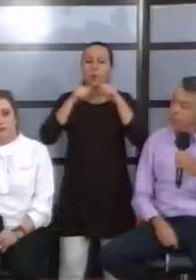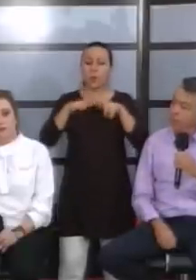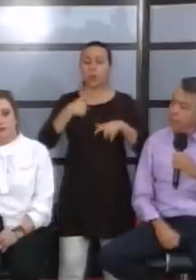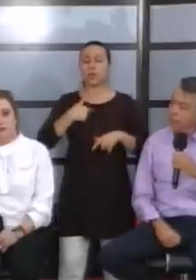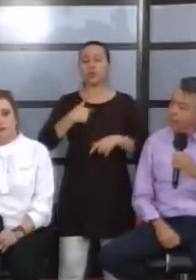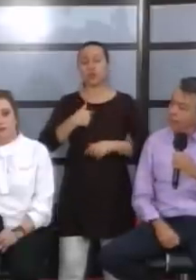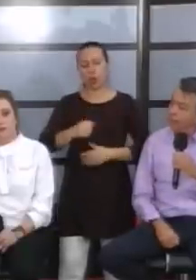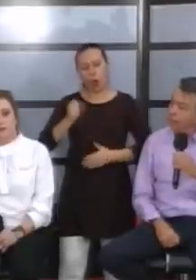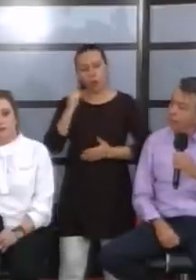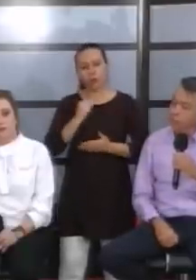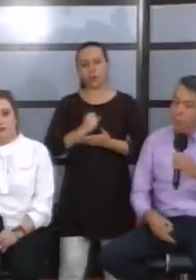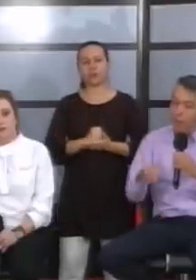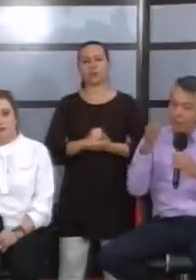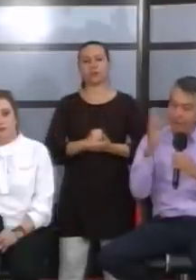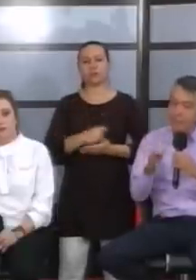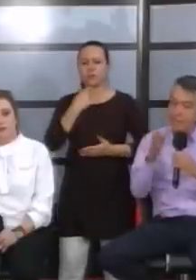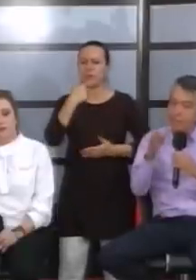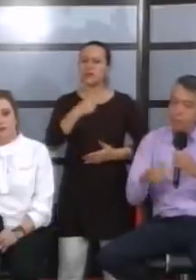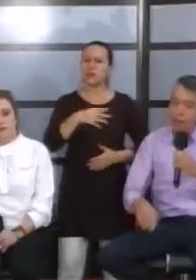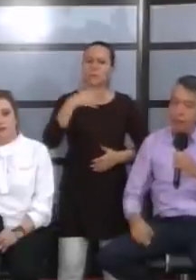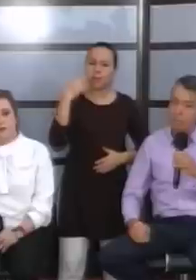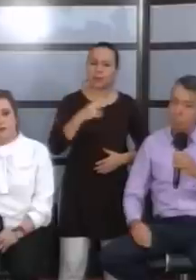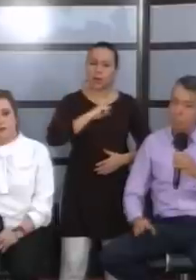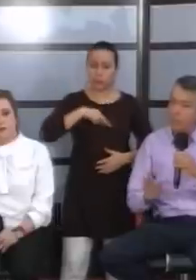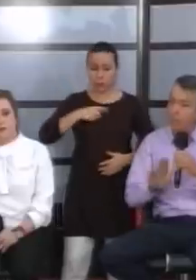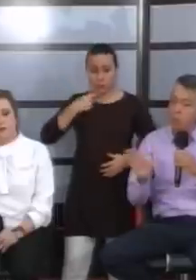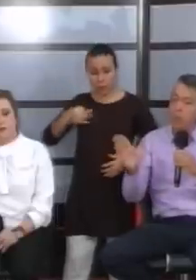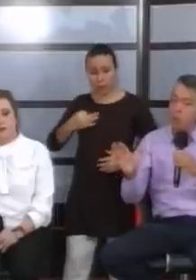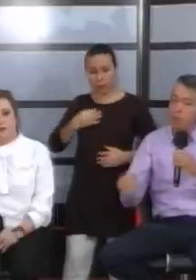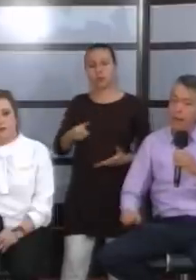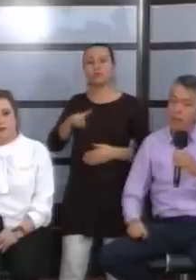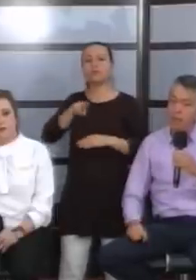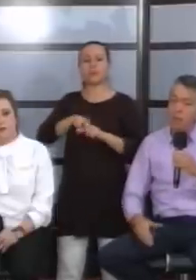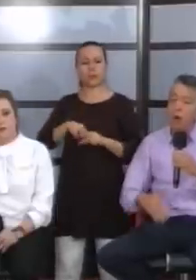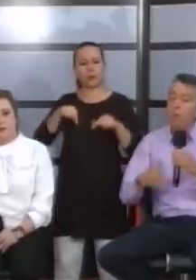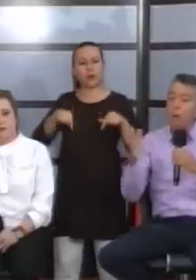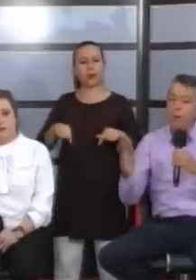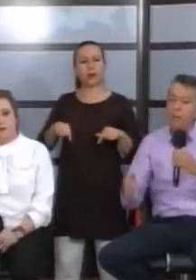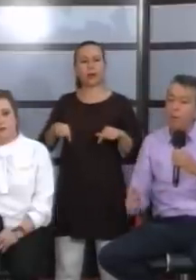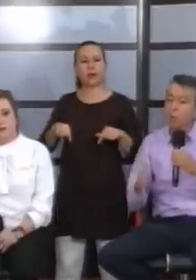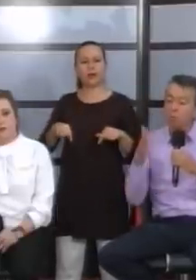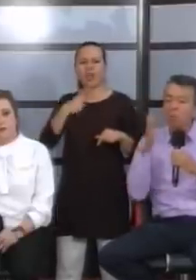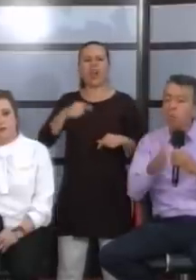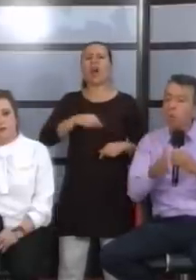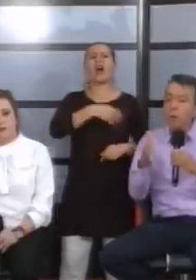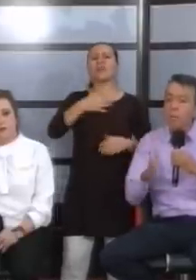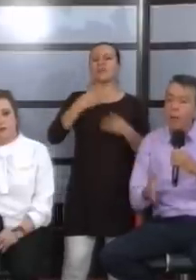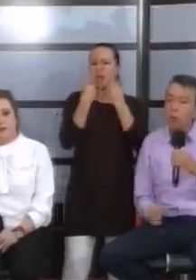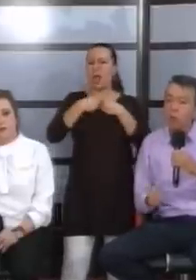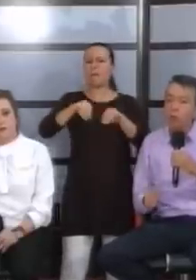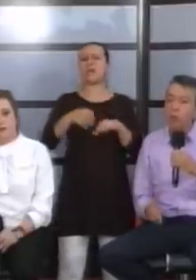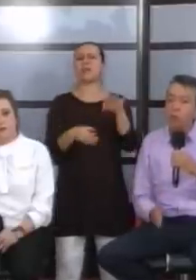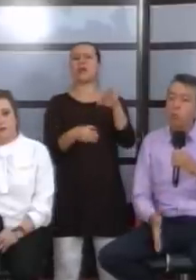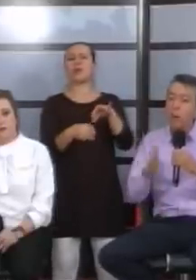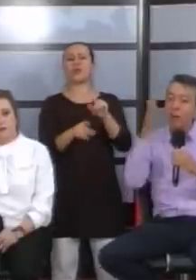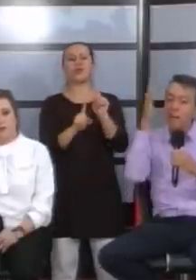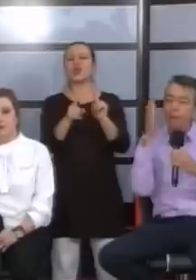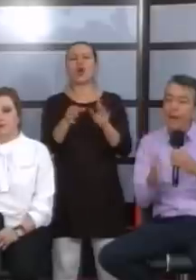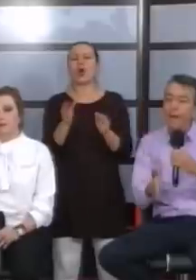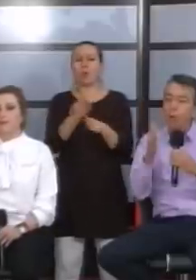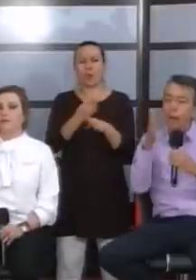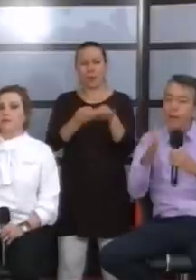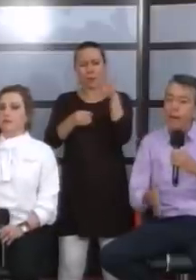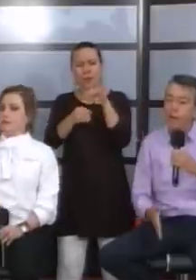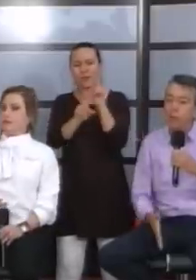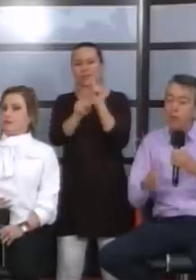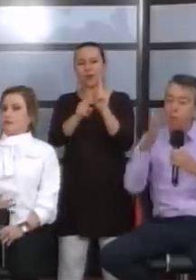obligación de decir la verdad. Por la verdad es que estamos acá. Porque muchos dirán, no, pero va a perder votos. Eso no es un problema de votos. Eso es un problema de